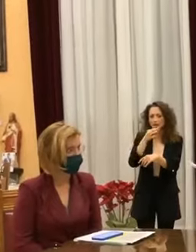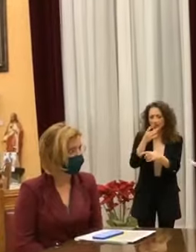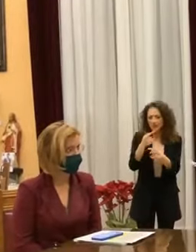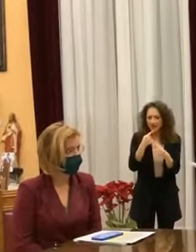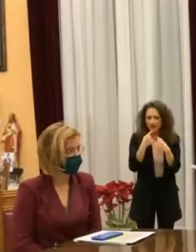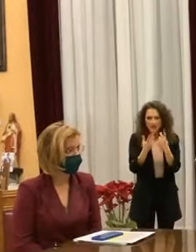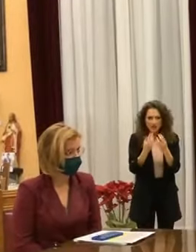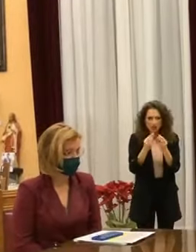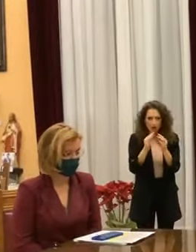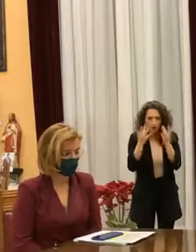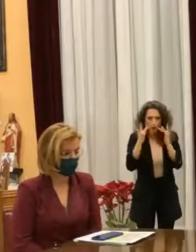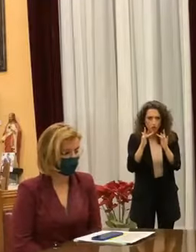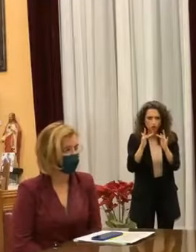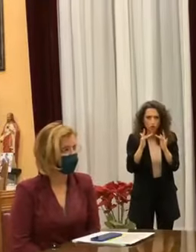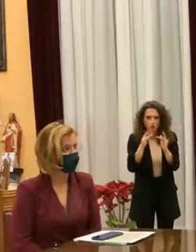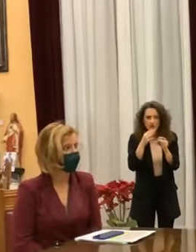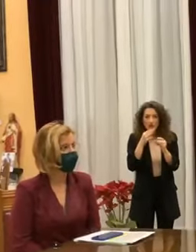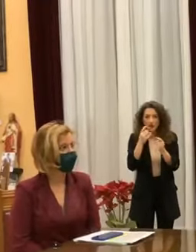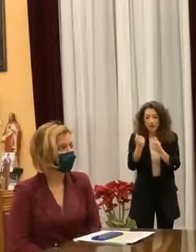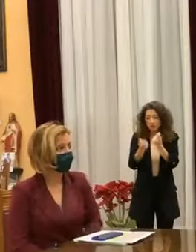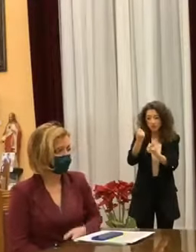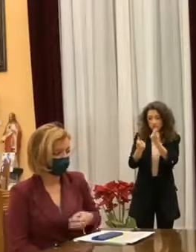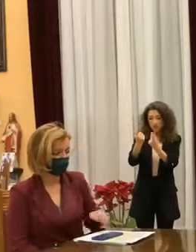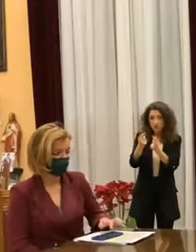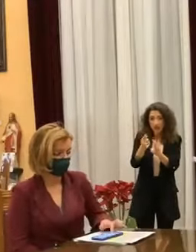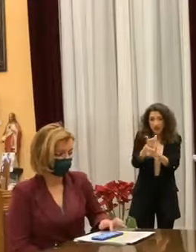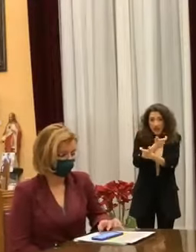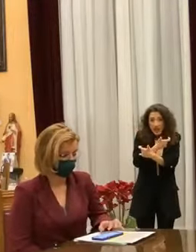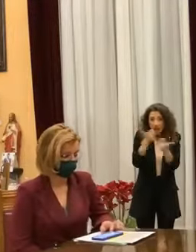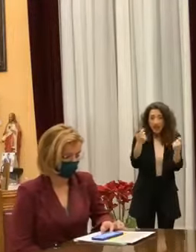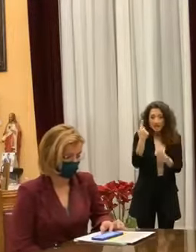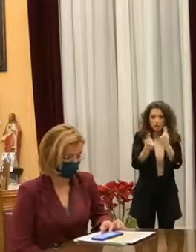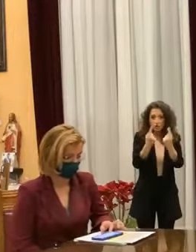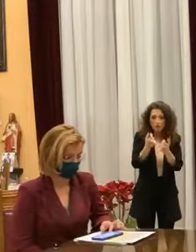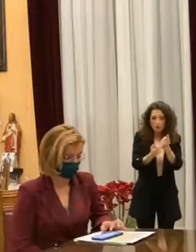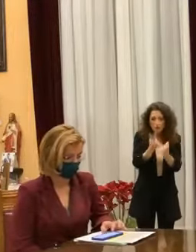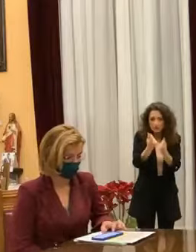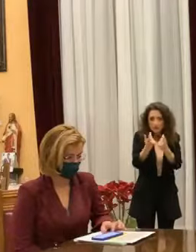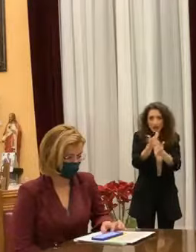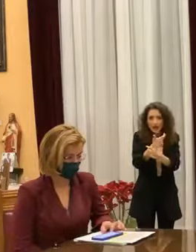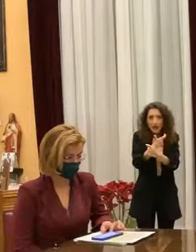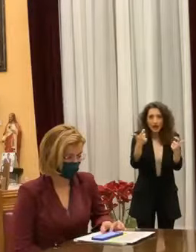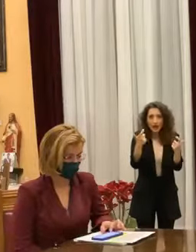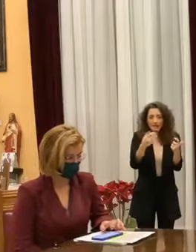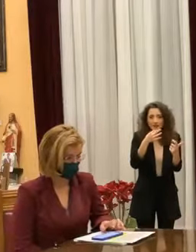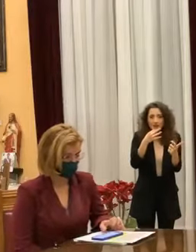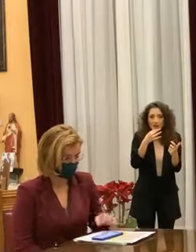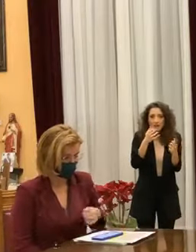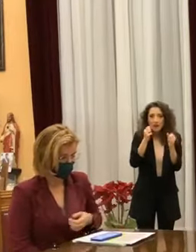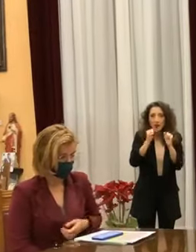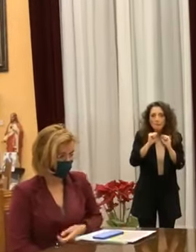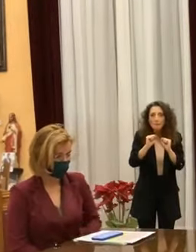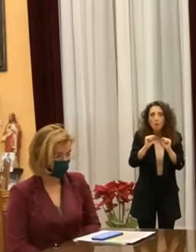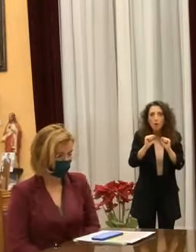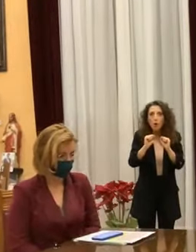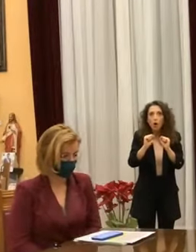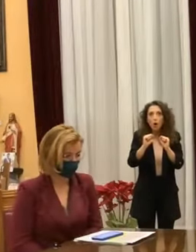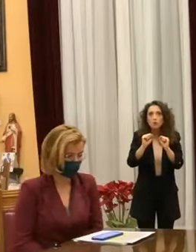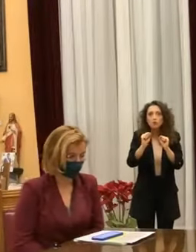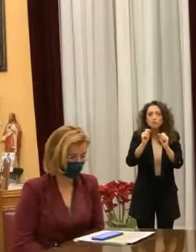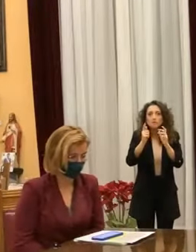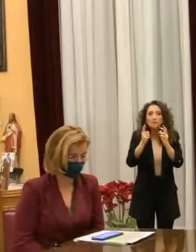dicendo che le cose che sono emerse sono di una gravità unica, che non consentono spazi di valutazione. Questo sta